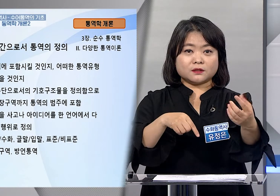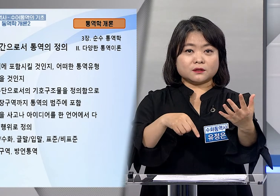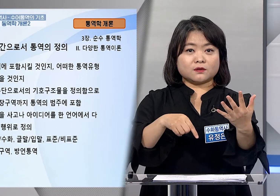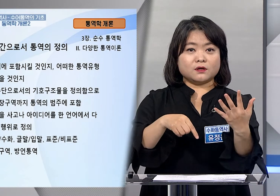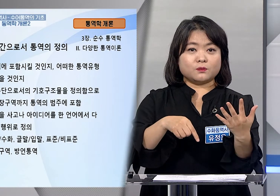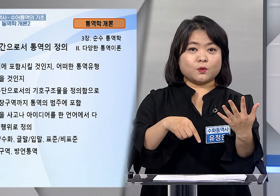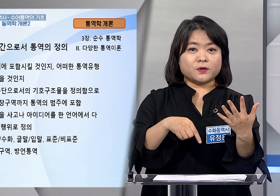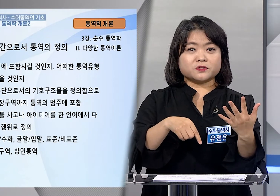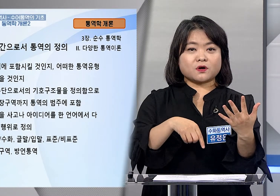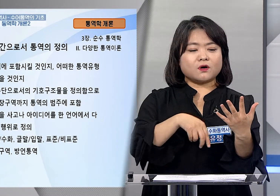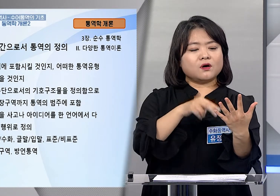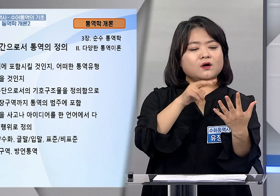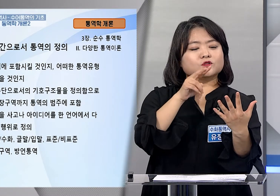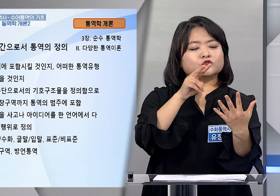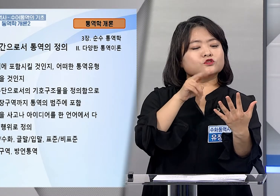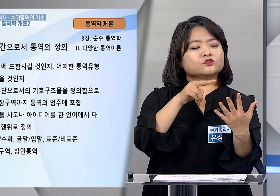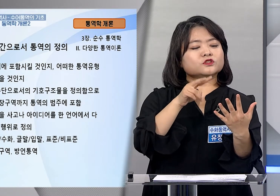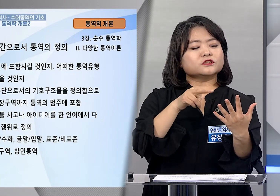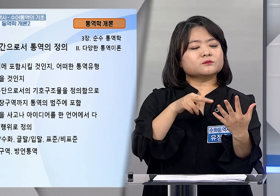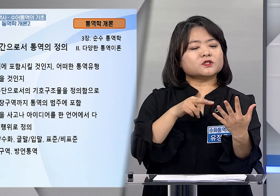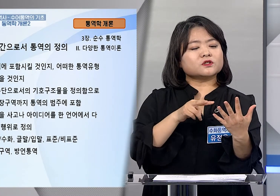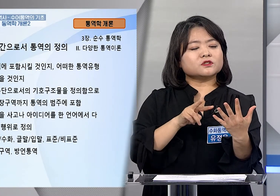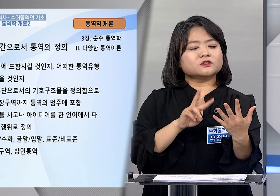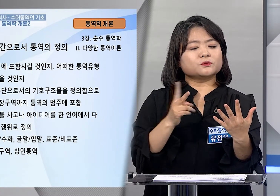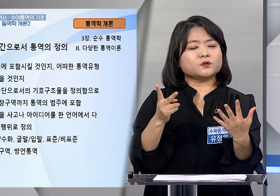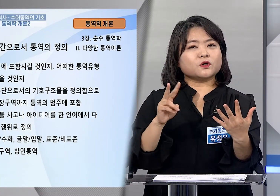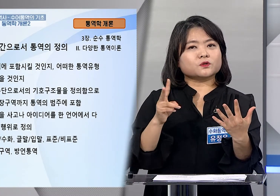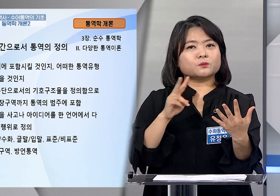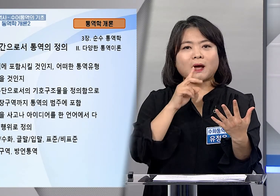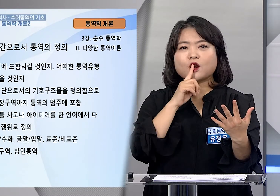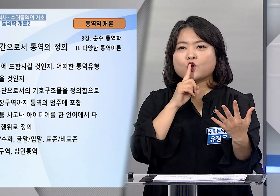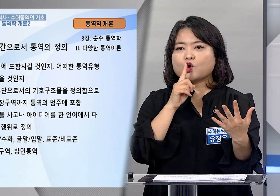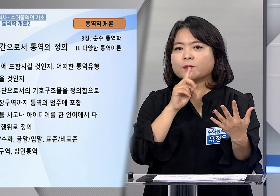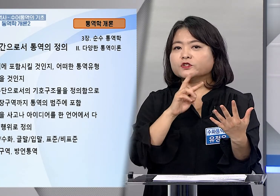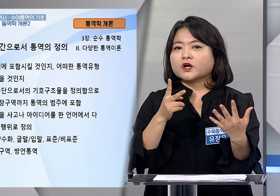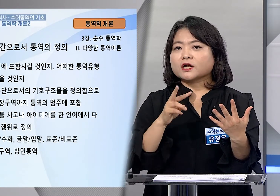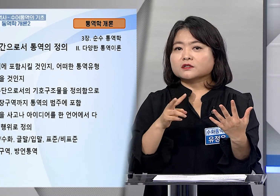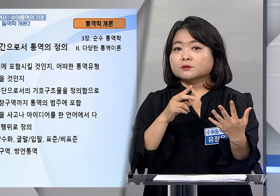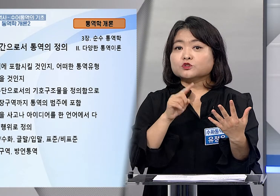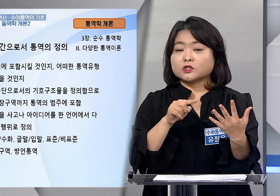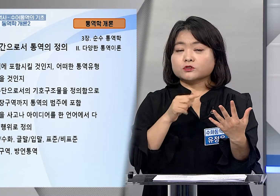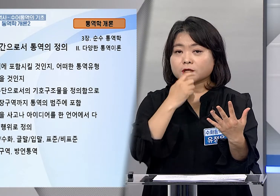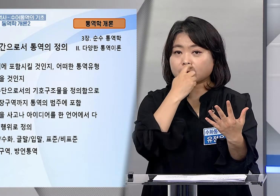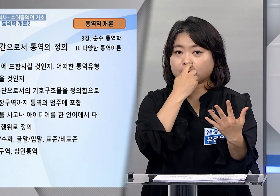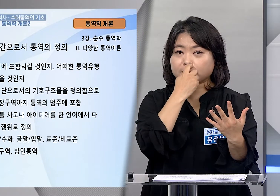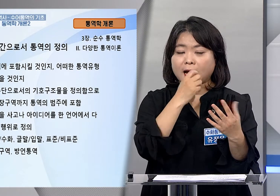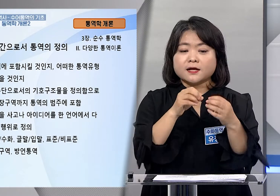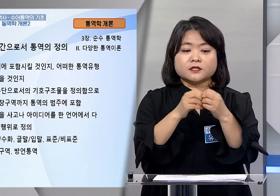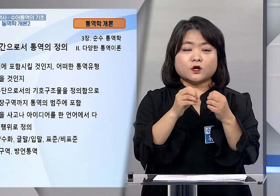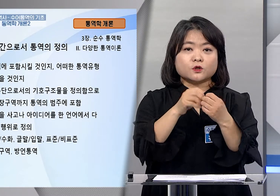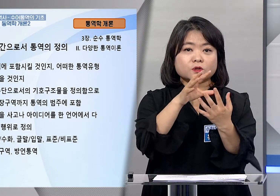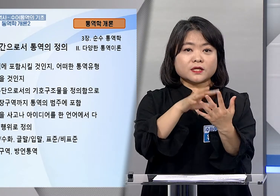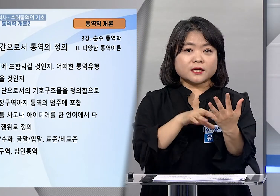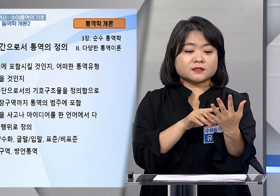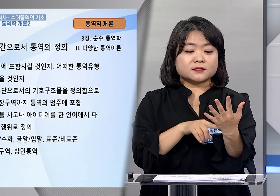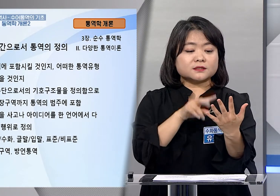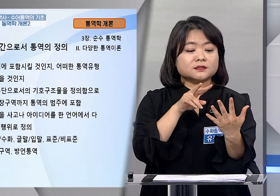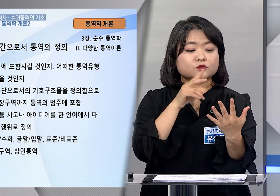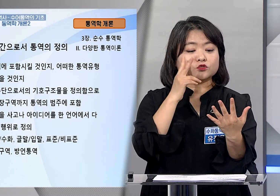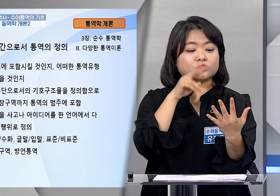걸 보면서 눈으로 읽으면서 이거를 번역 말로 번역하는 걸 문장 구역이라고 합니다. 영어로 된 텍스트를 눈으로